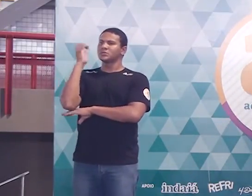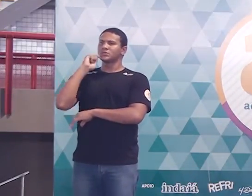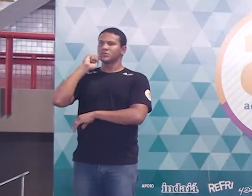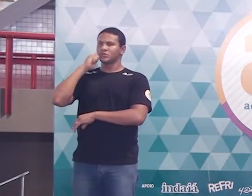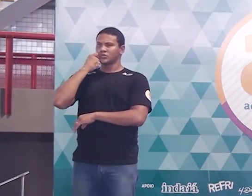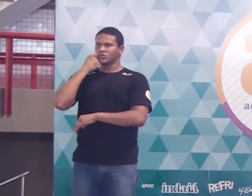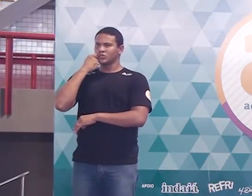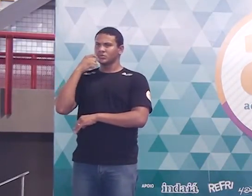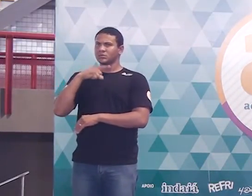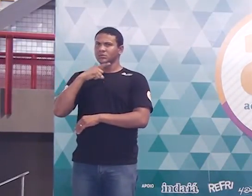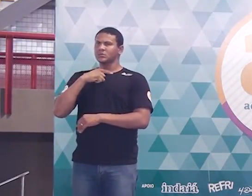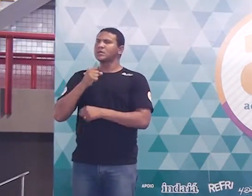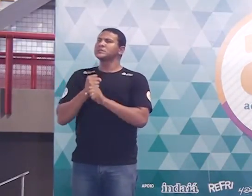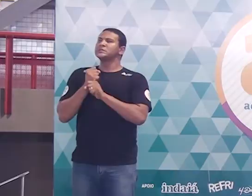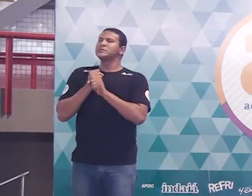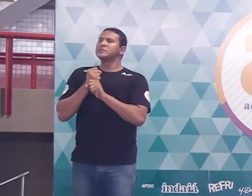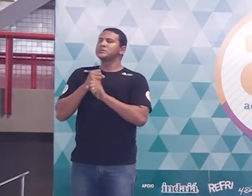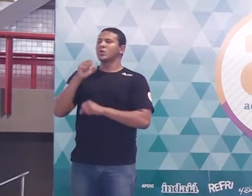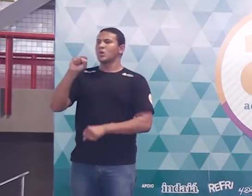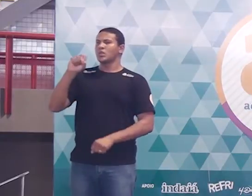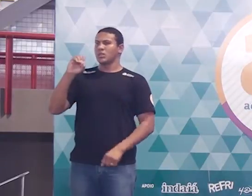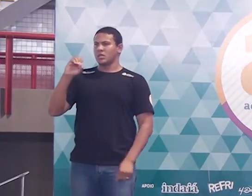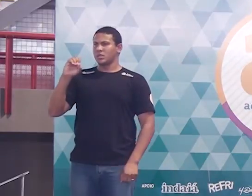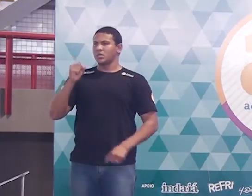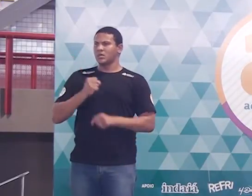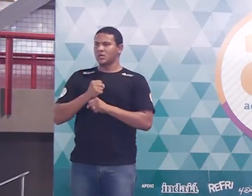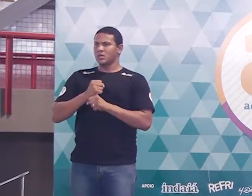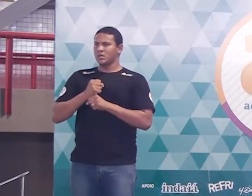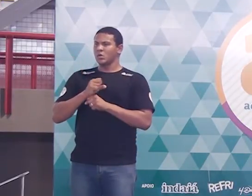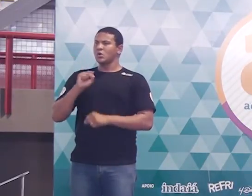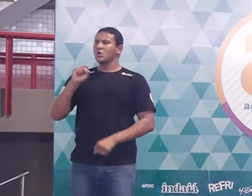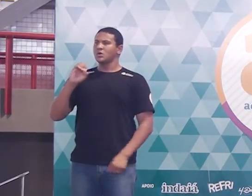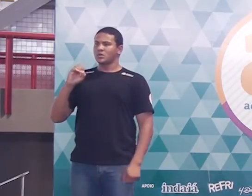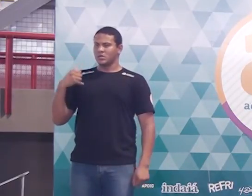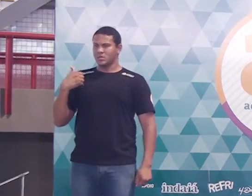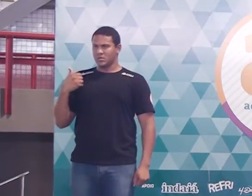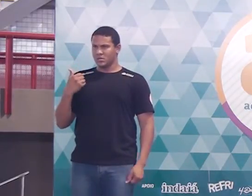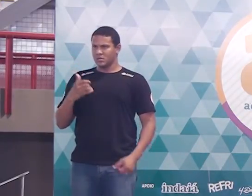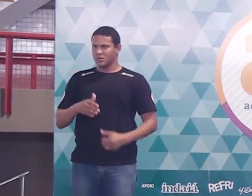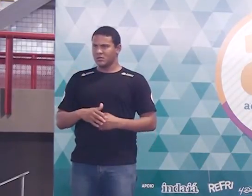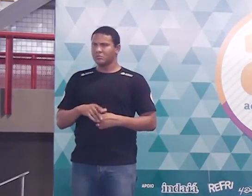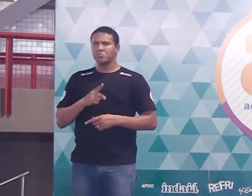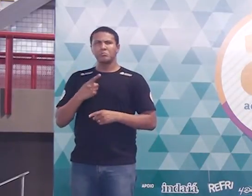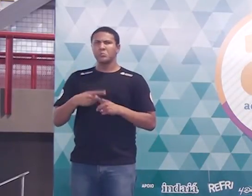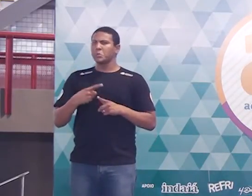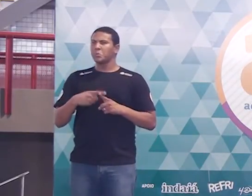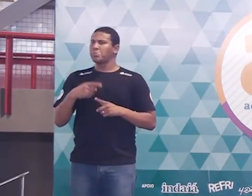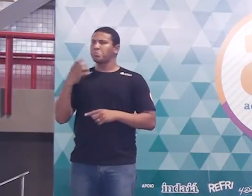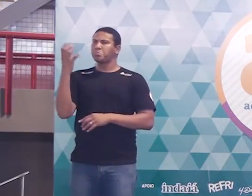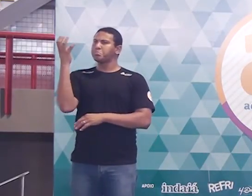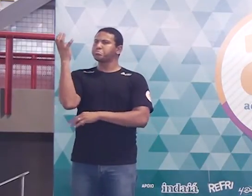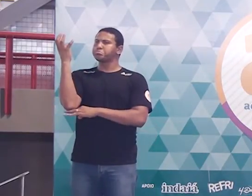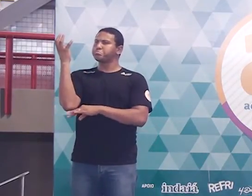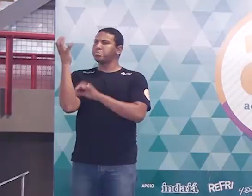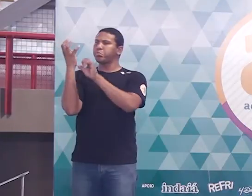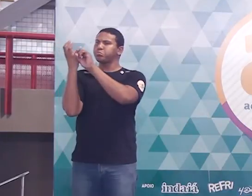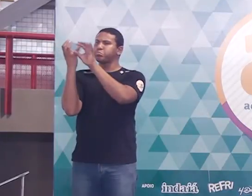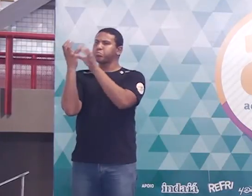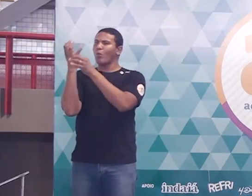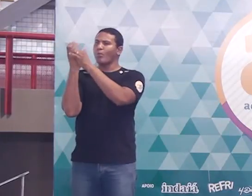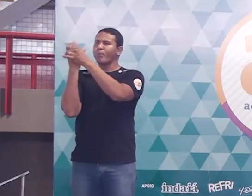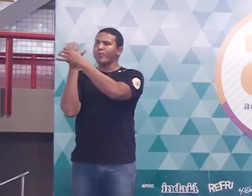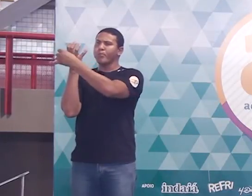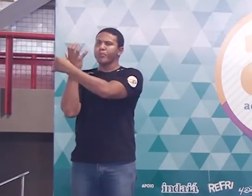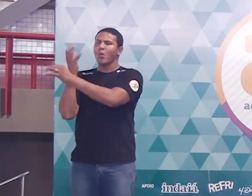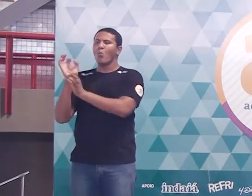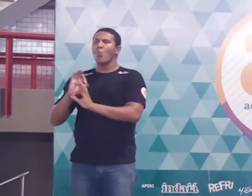cajueiro que tem 80 anos. Por que ele não produz tanto? Porque ele tem muita biomassa.